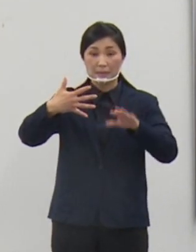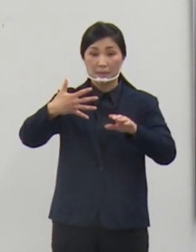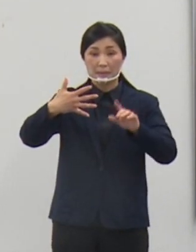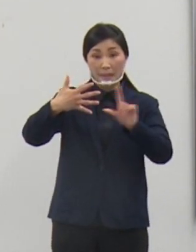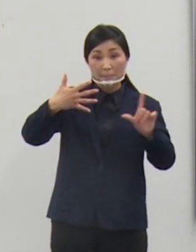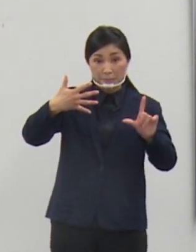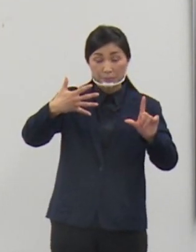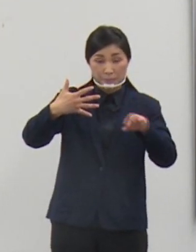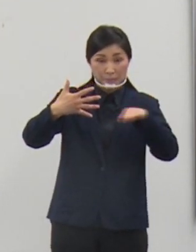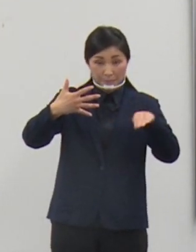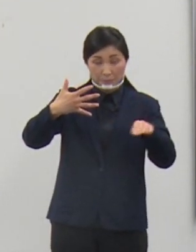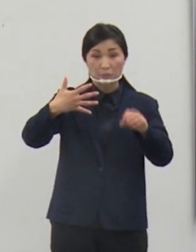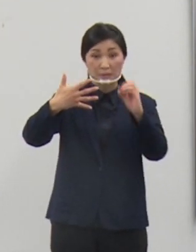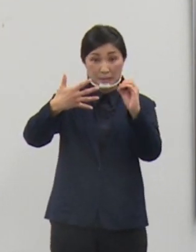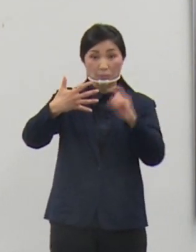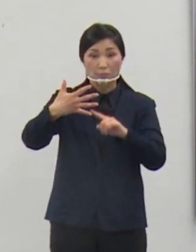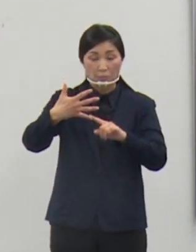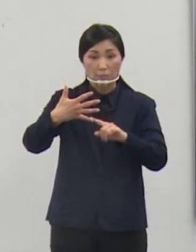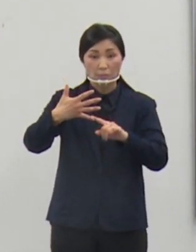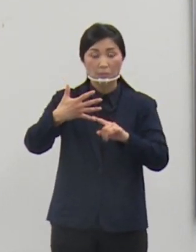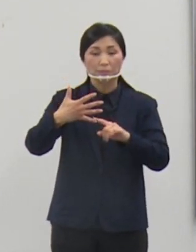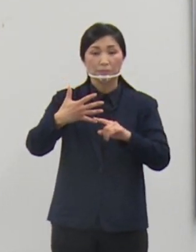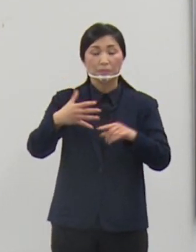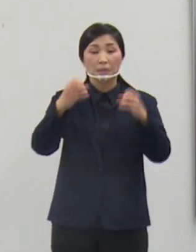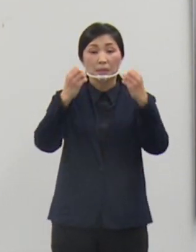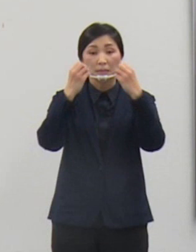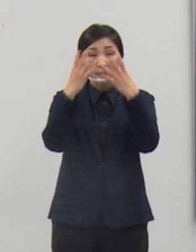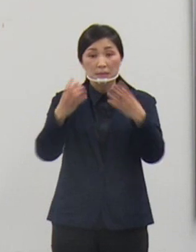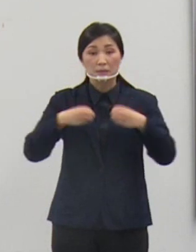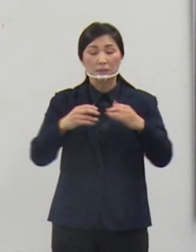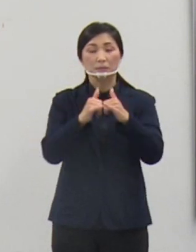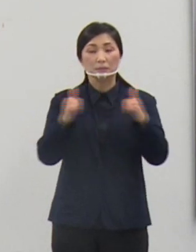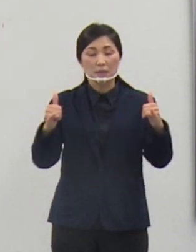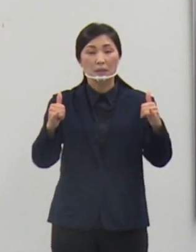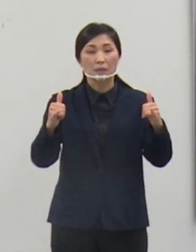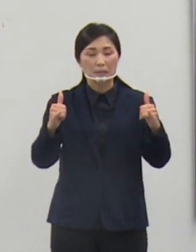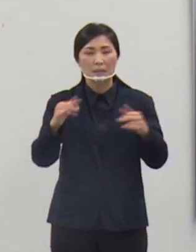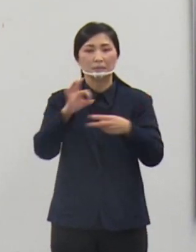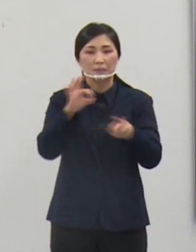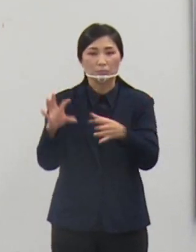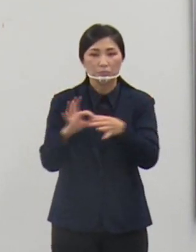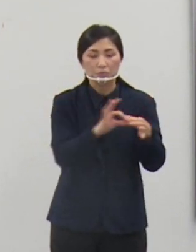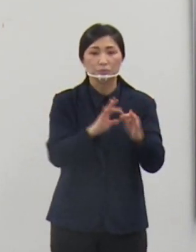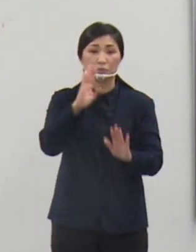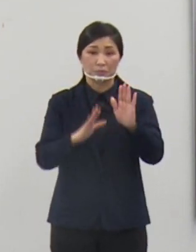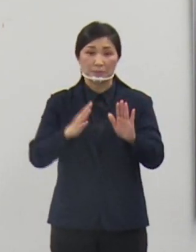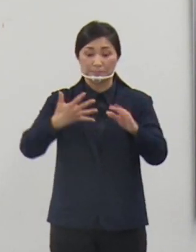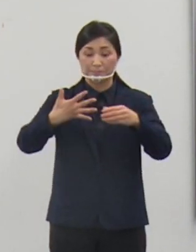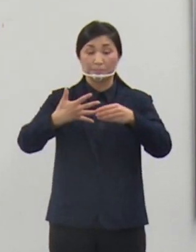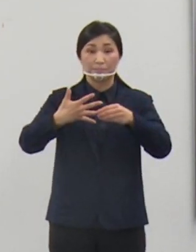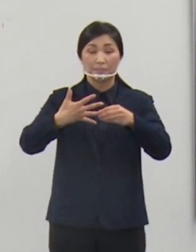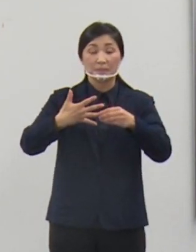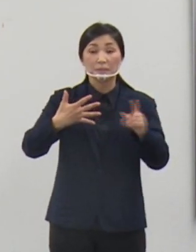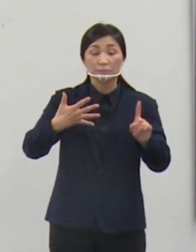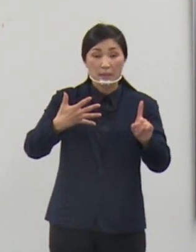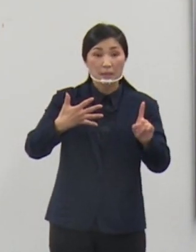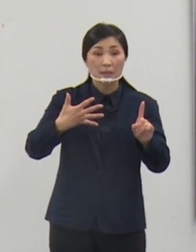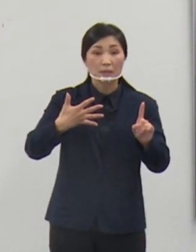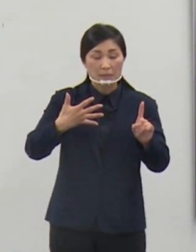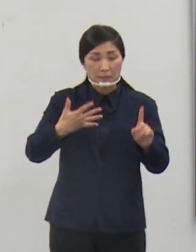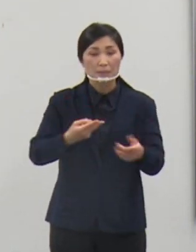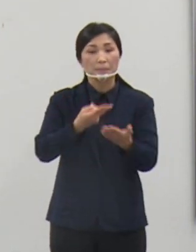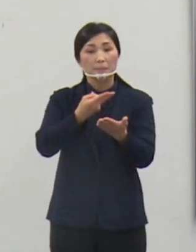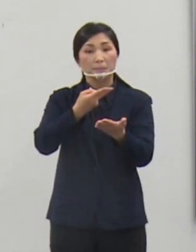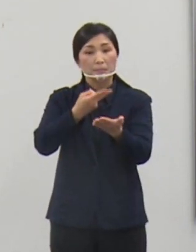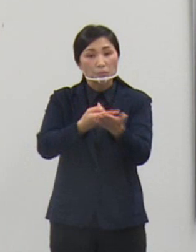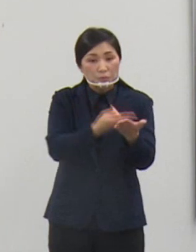のは直近の新規感染者数がおおむね0の状態、レベル1は安定的に一般医療が確保され